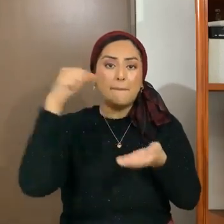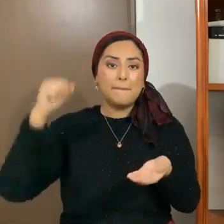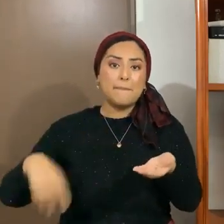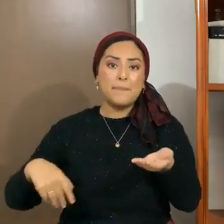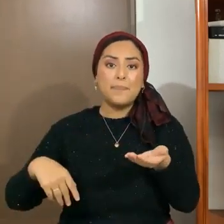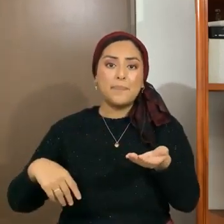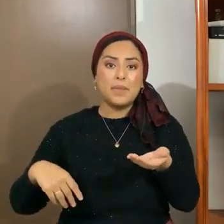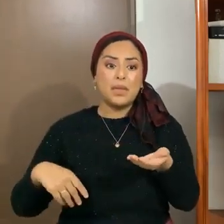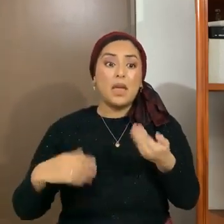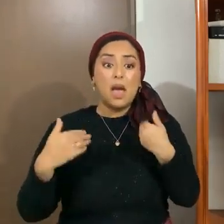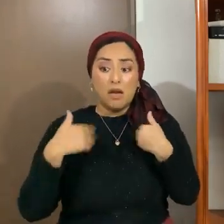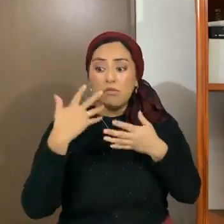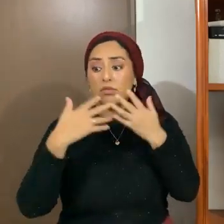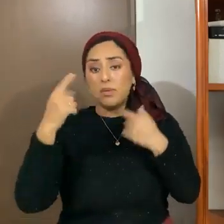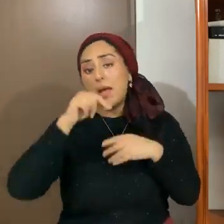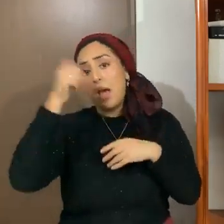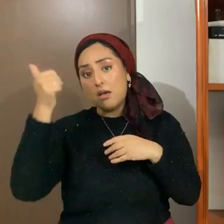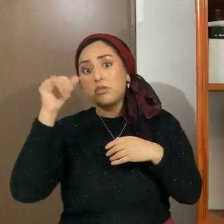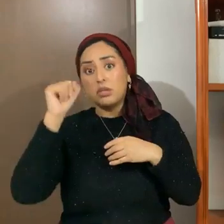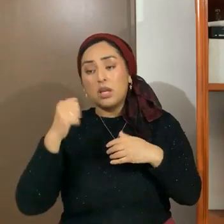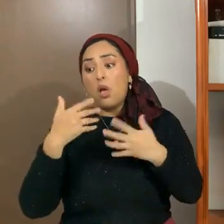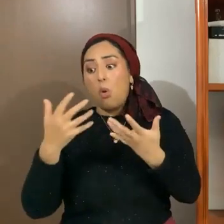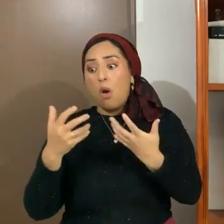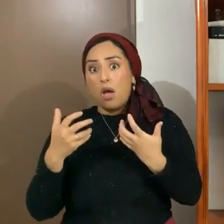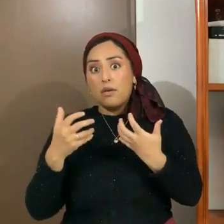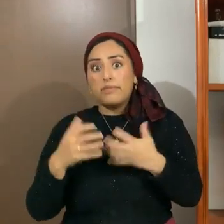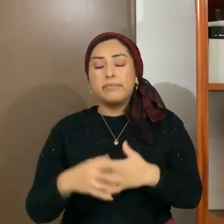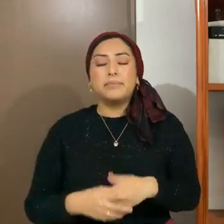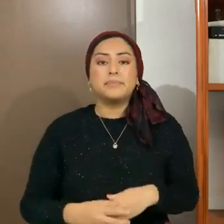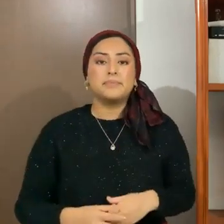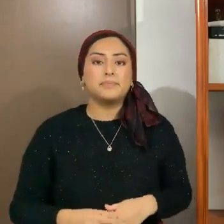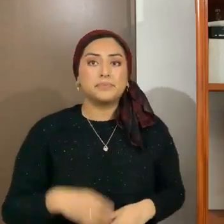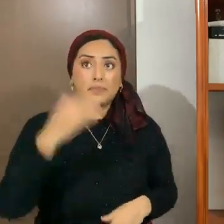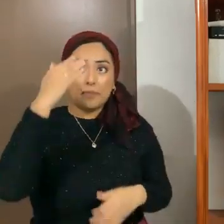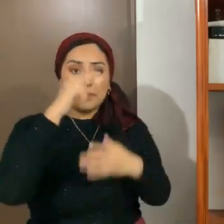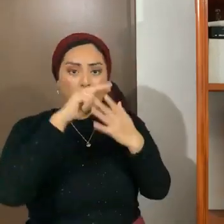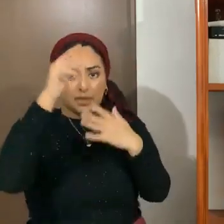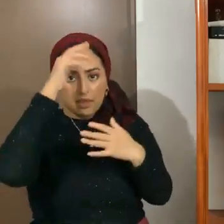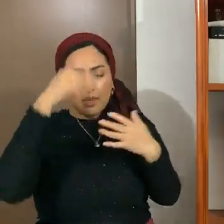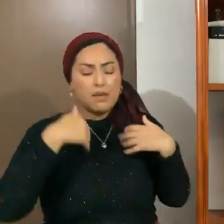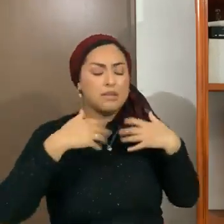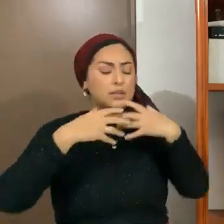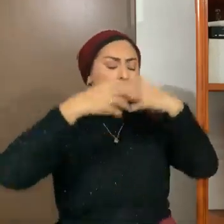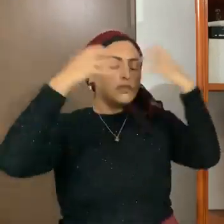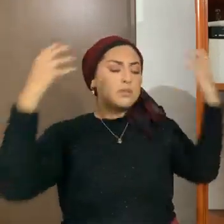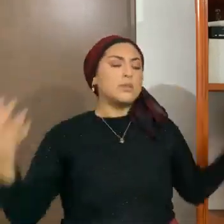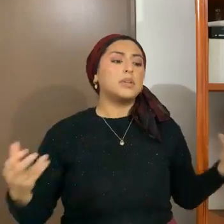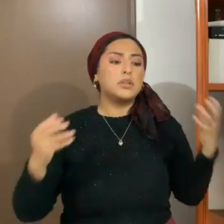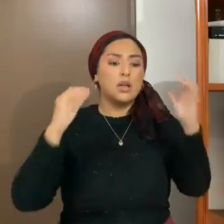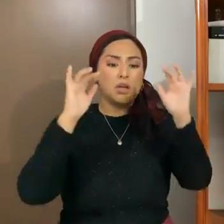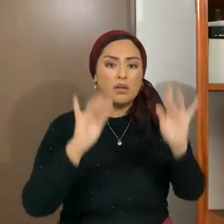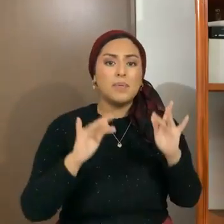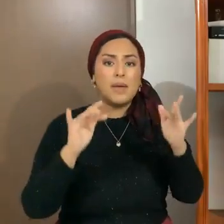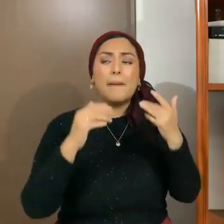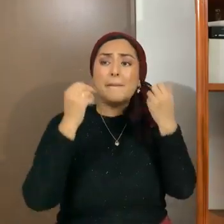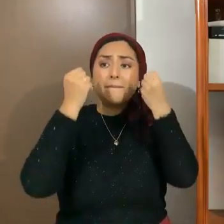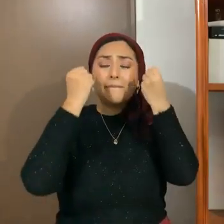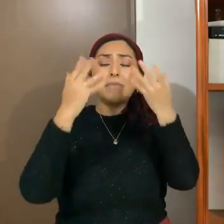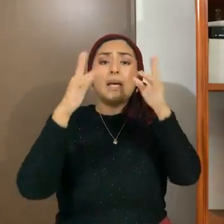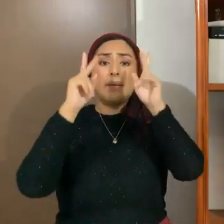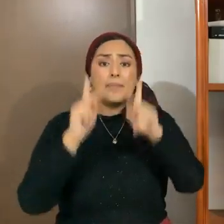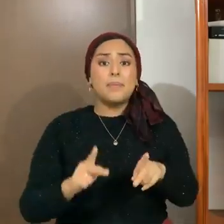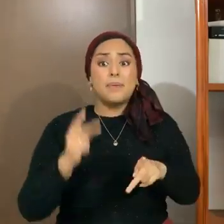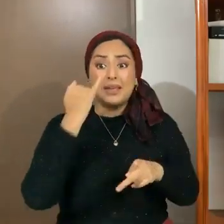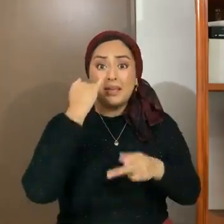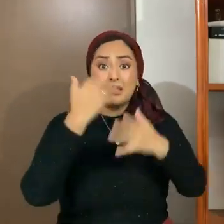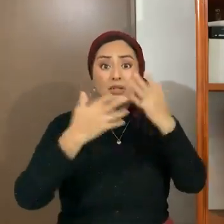qué? Porque habrá alguien que sí lo aproveche. El Eterno tiene tanta compasión por tantas almas que si alguien